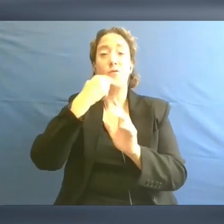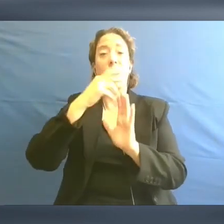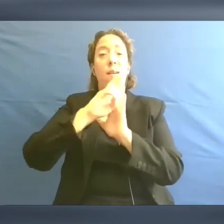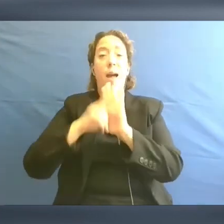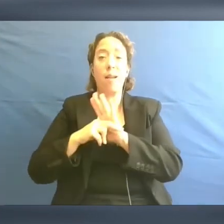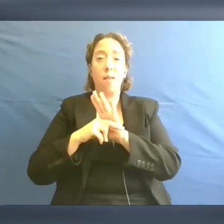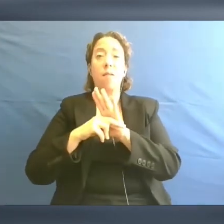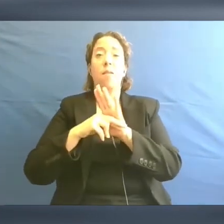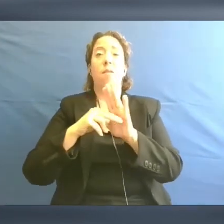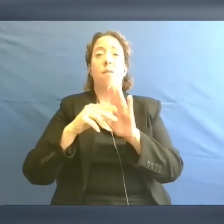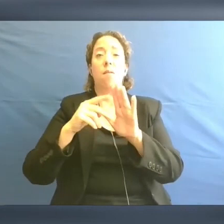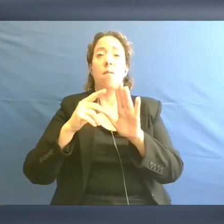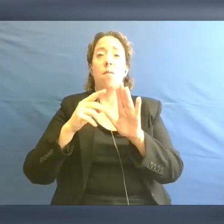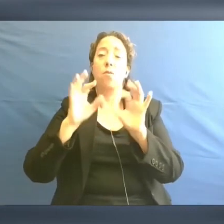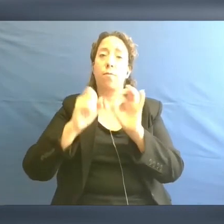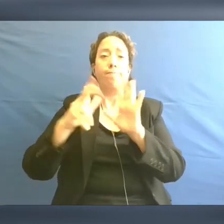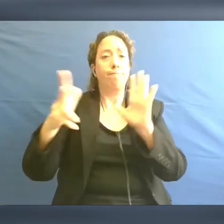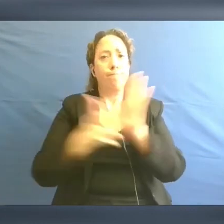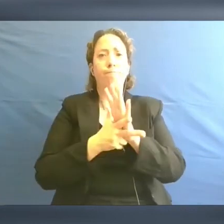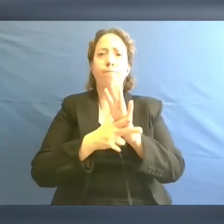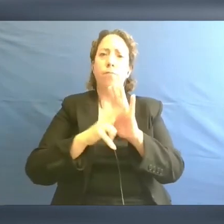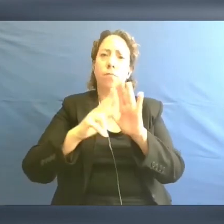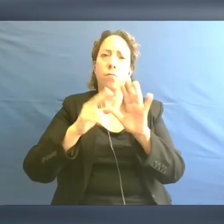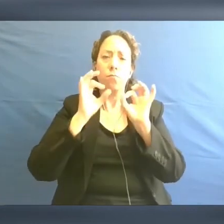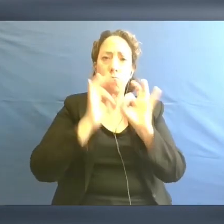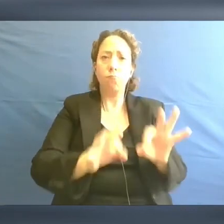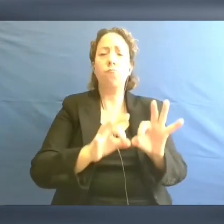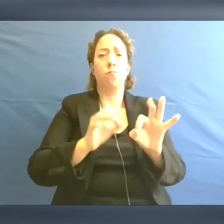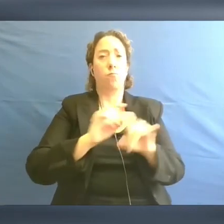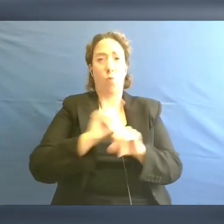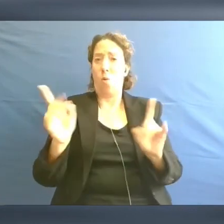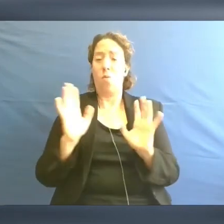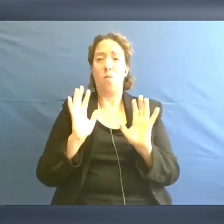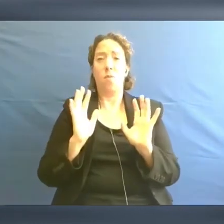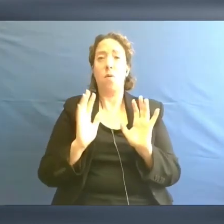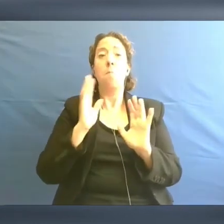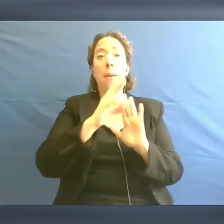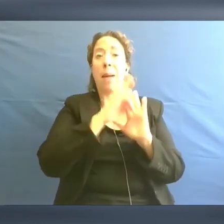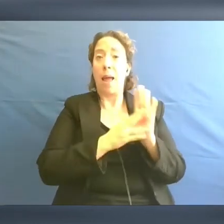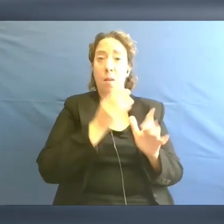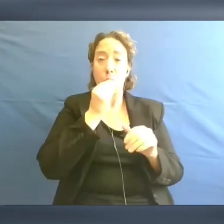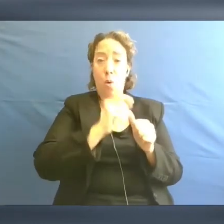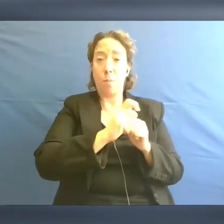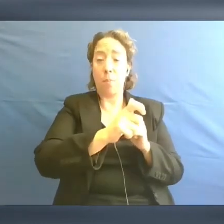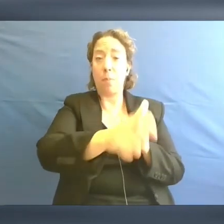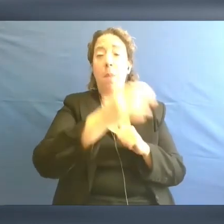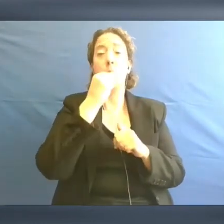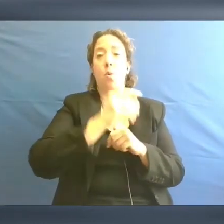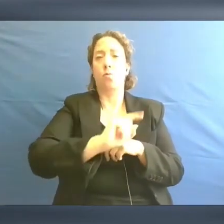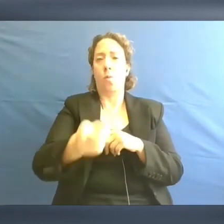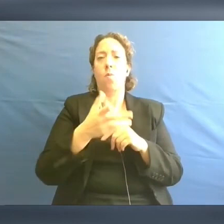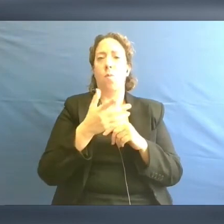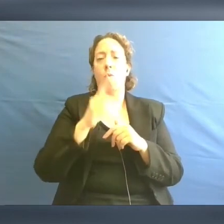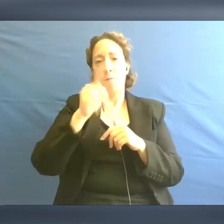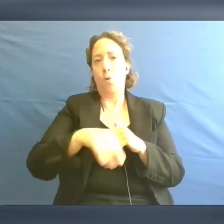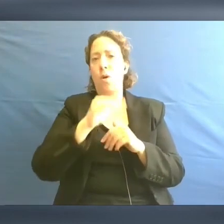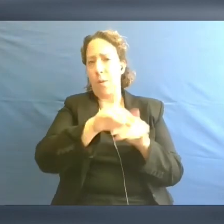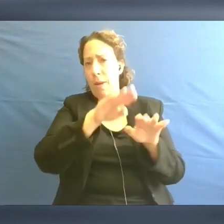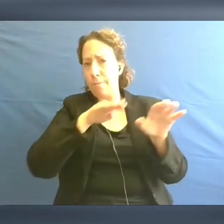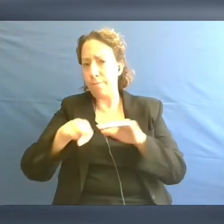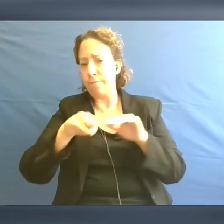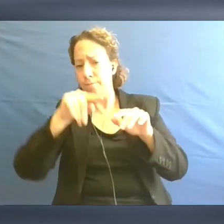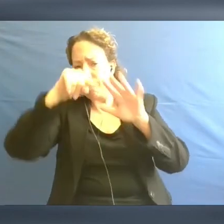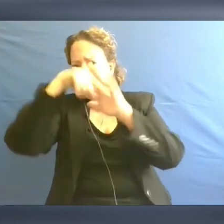pas vraiment un certificat de conformité, même si toutes les règles passent, il faut quand même regarder un peu plus